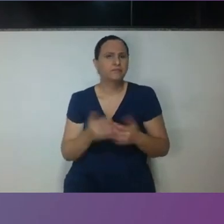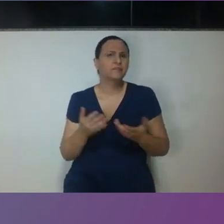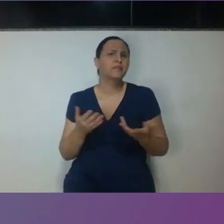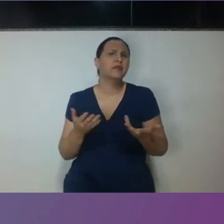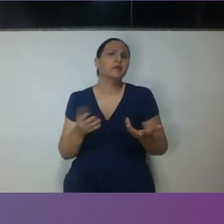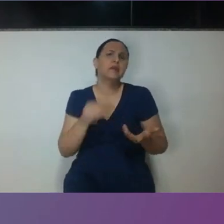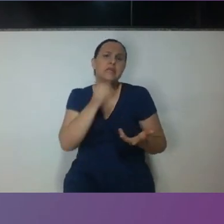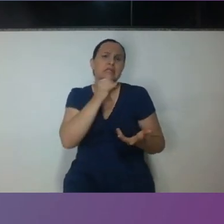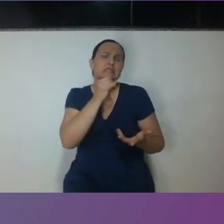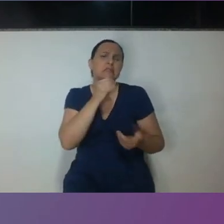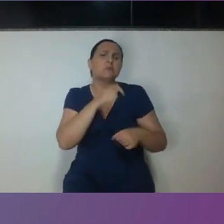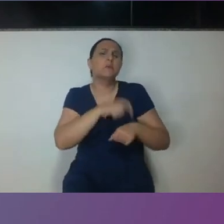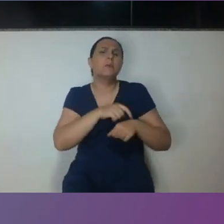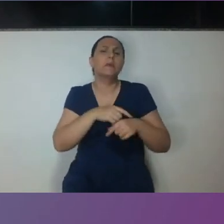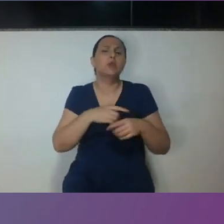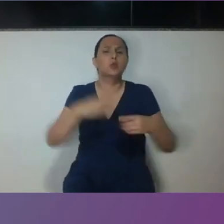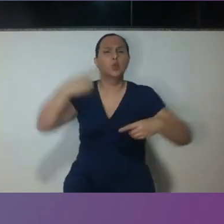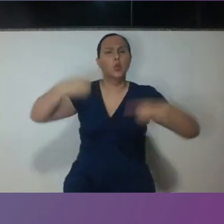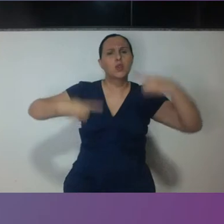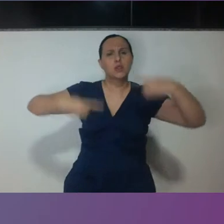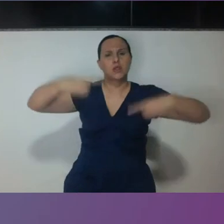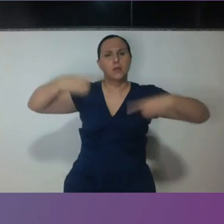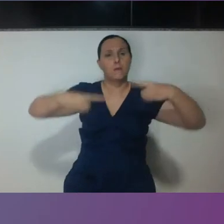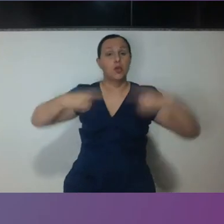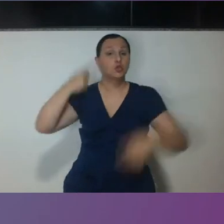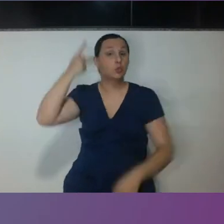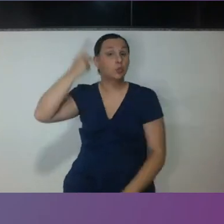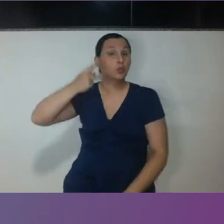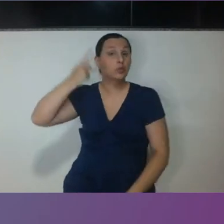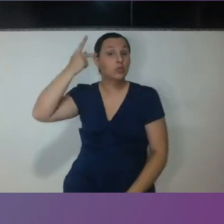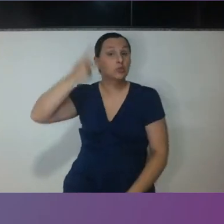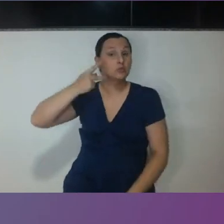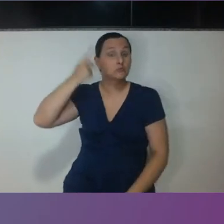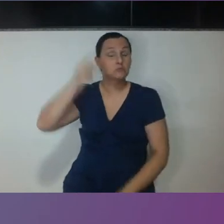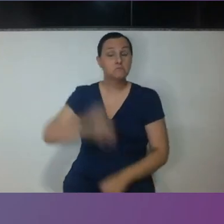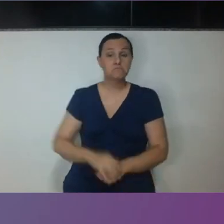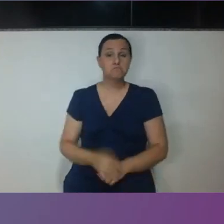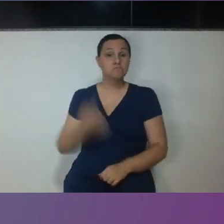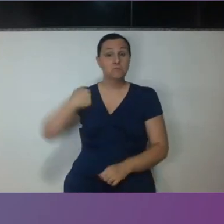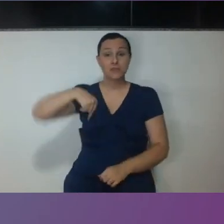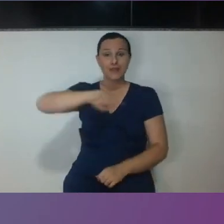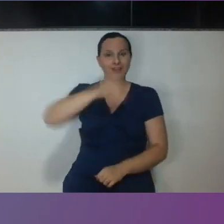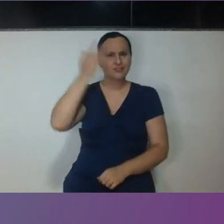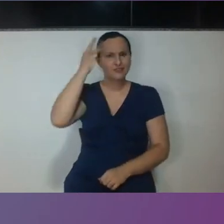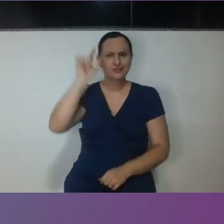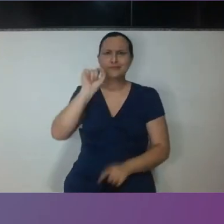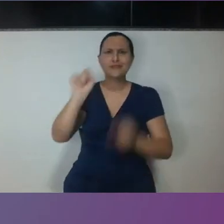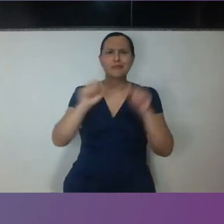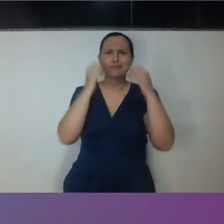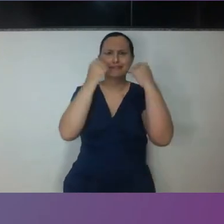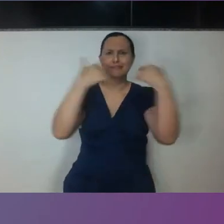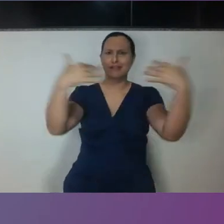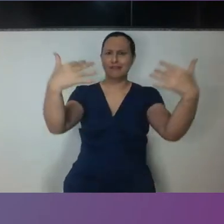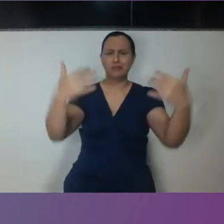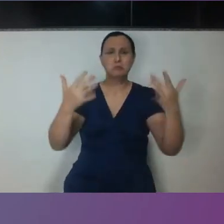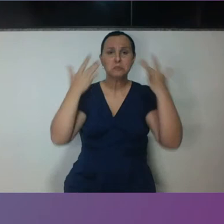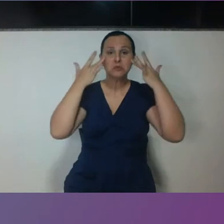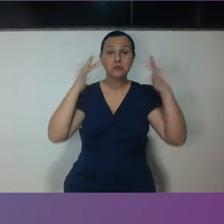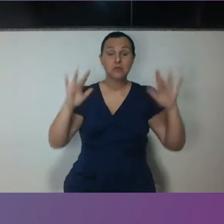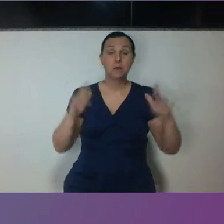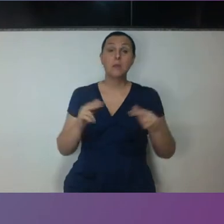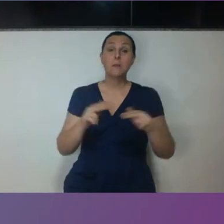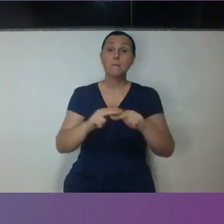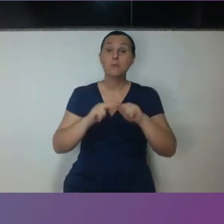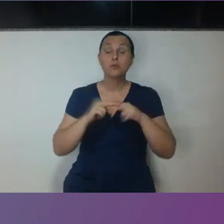político. Num debate político, a gente não sabe qual é o público que está assistindo. Então, a gente tem que deixar a sinalização a